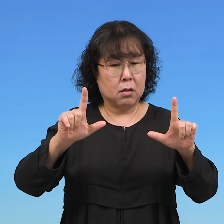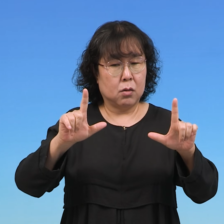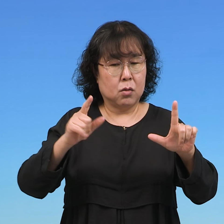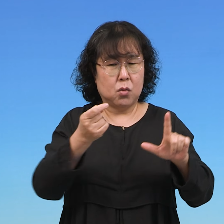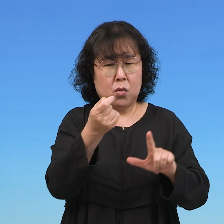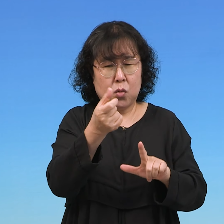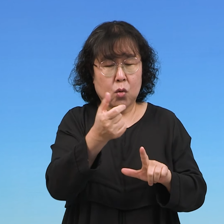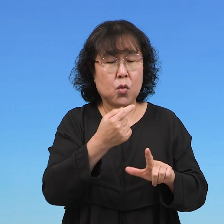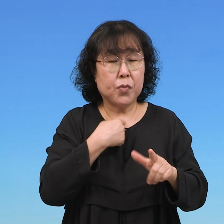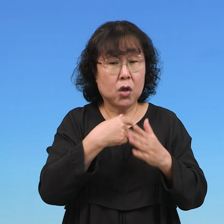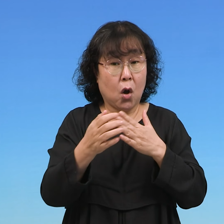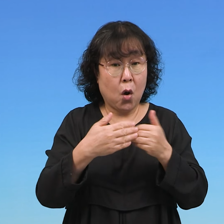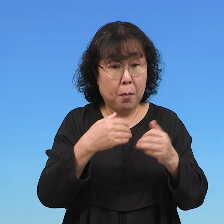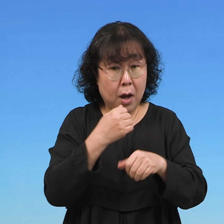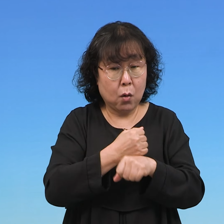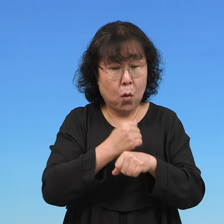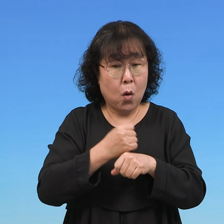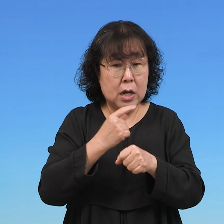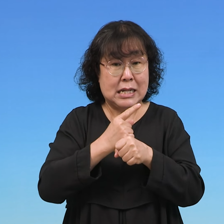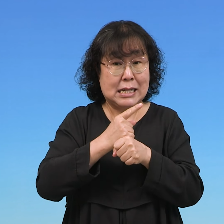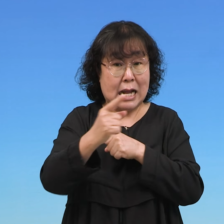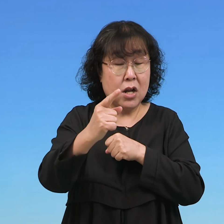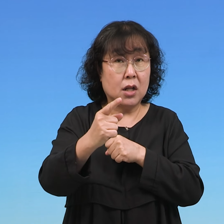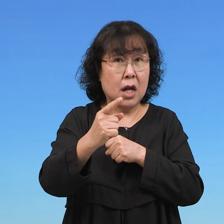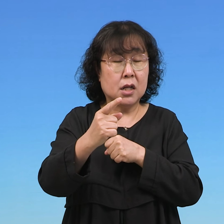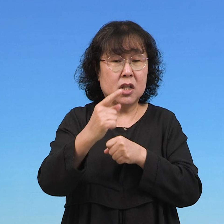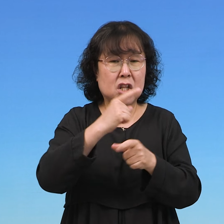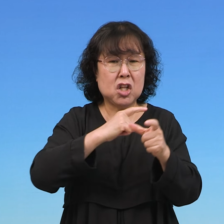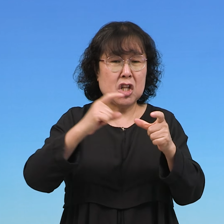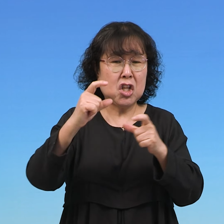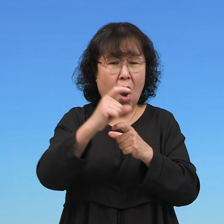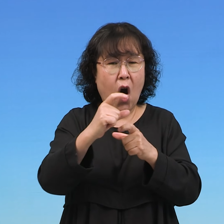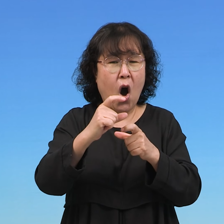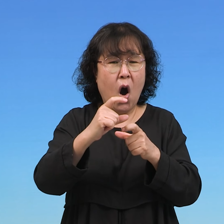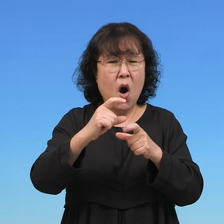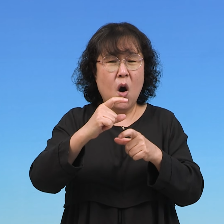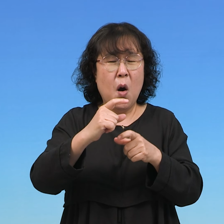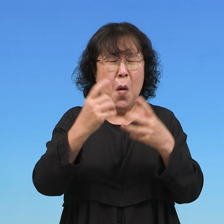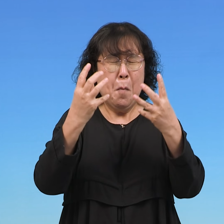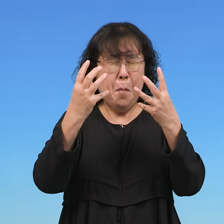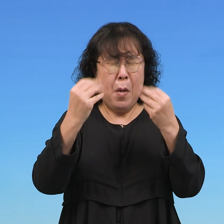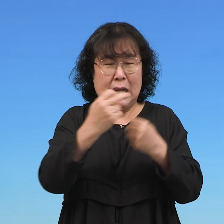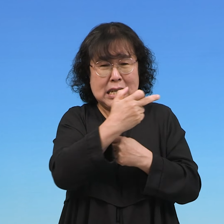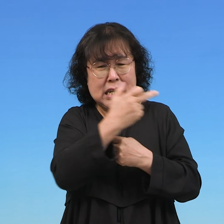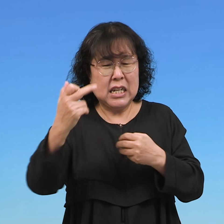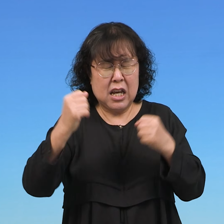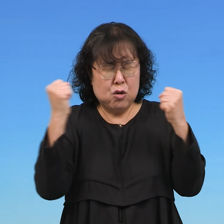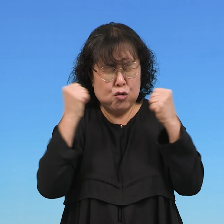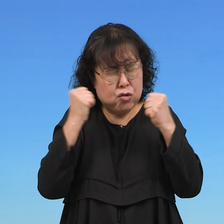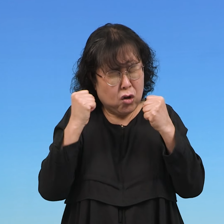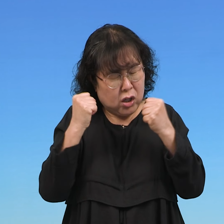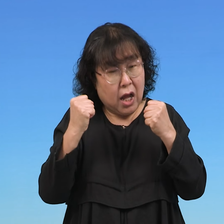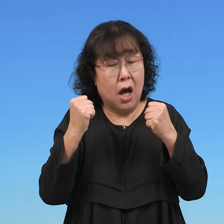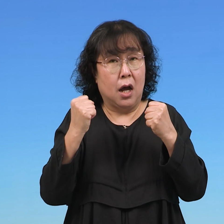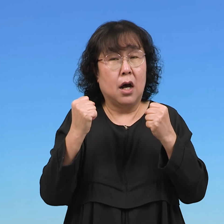경제적인 추이가 닥칠 거라고 이렇게 예고를 하니까 저는 많은 성도님들을 섬기는